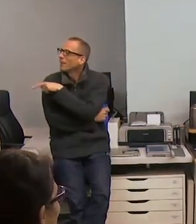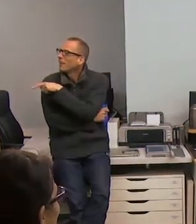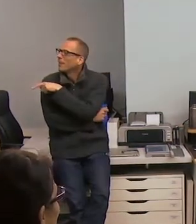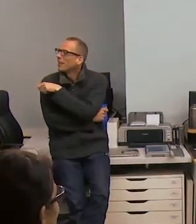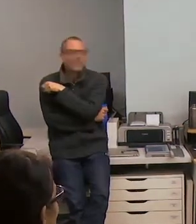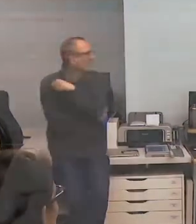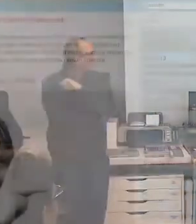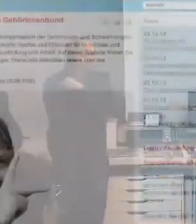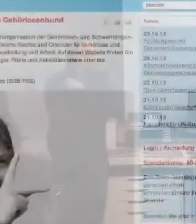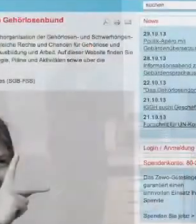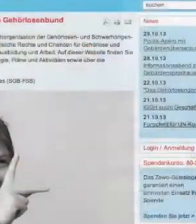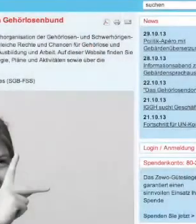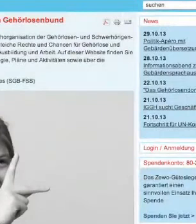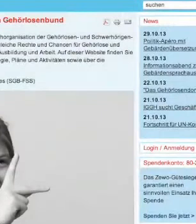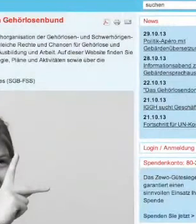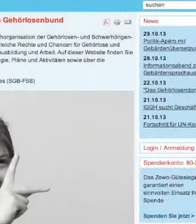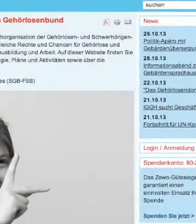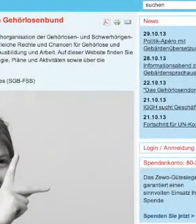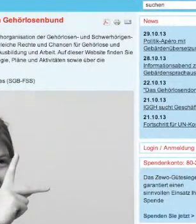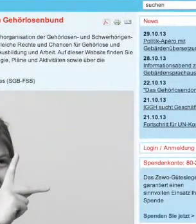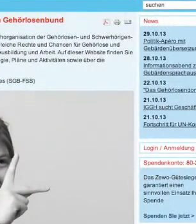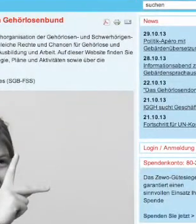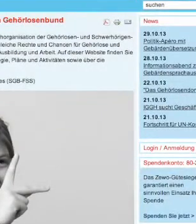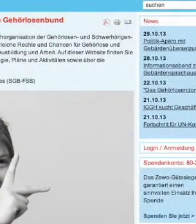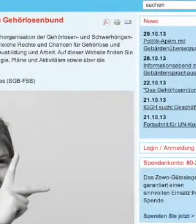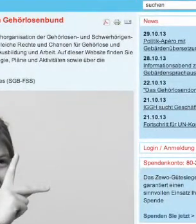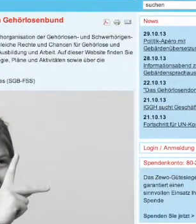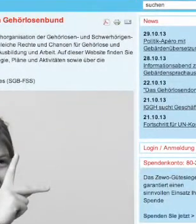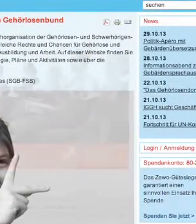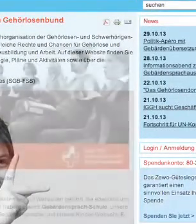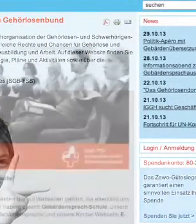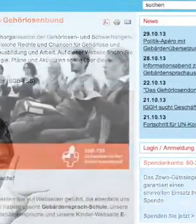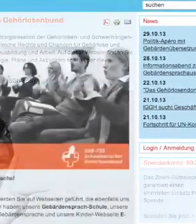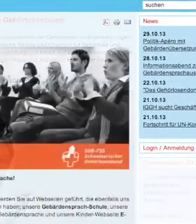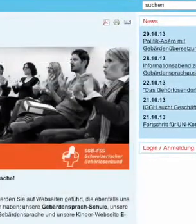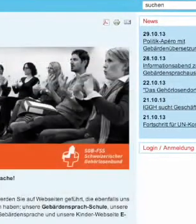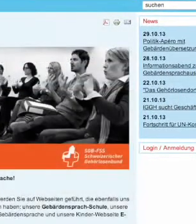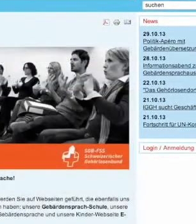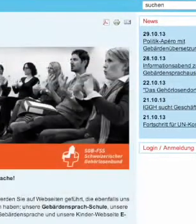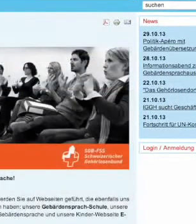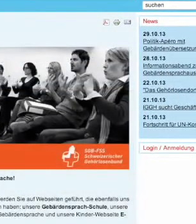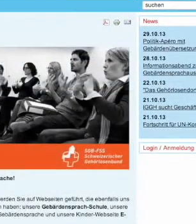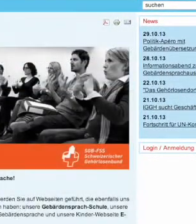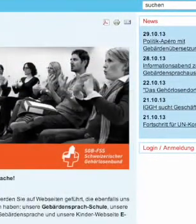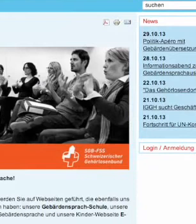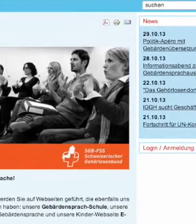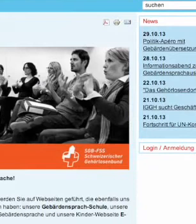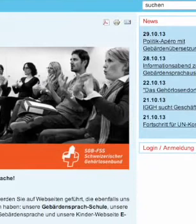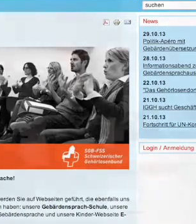ja genau. Genau, ja, ja. Und dort ist, es gibt noch eins mit, noch... Es gibt ja auch noch etwas